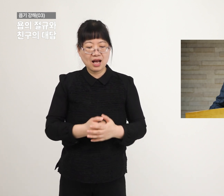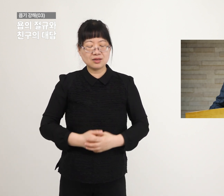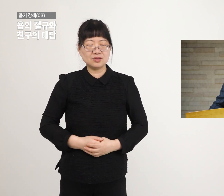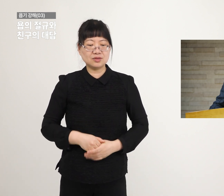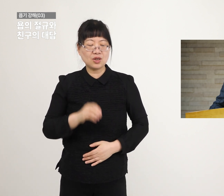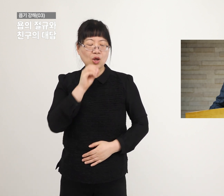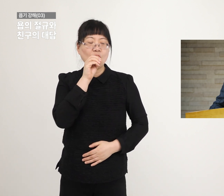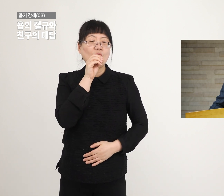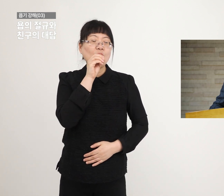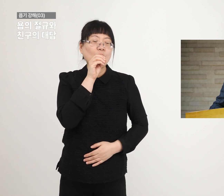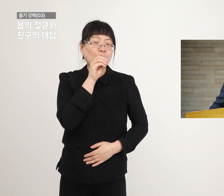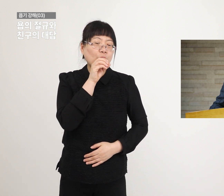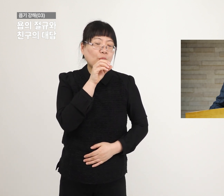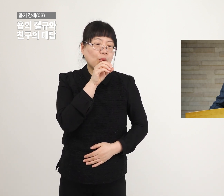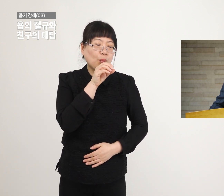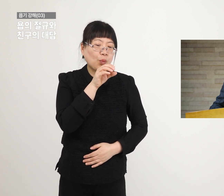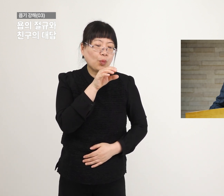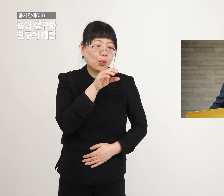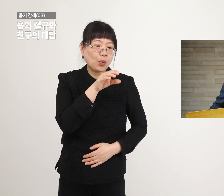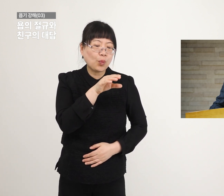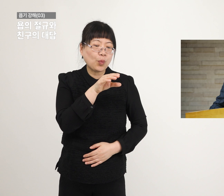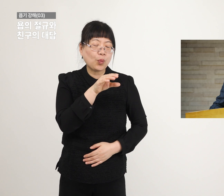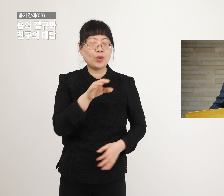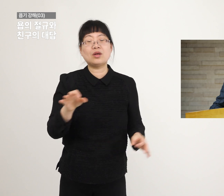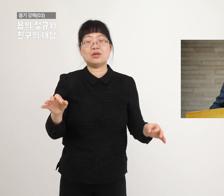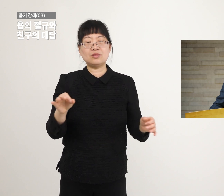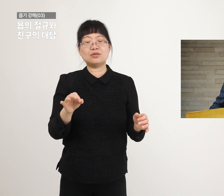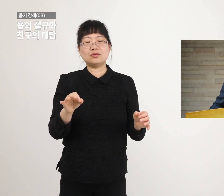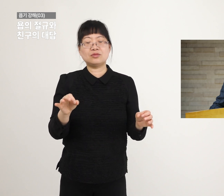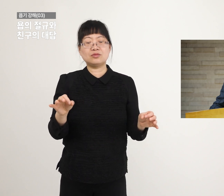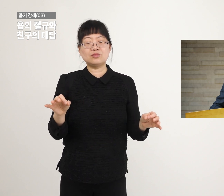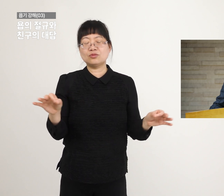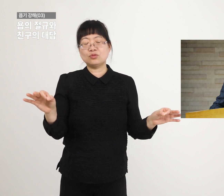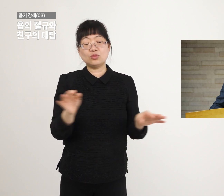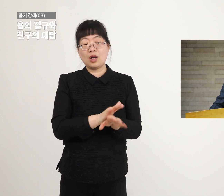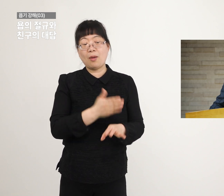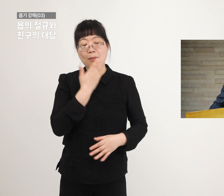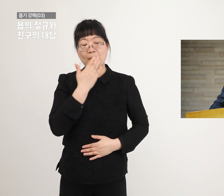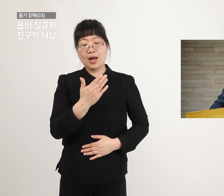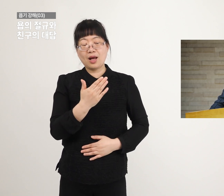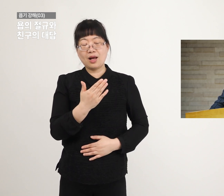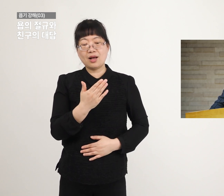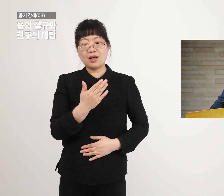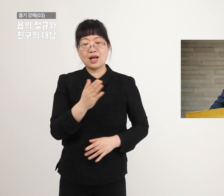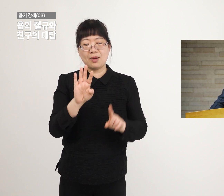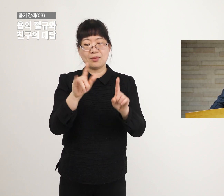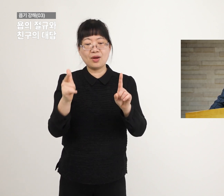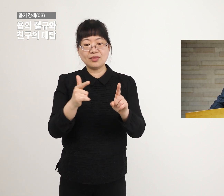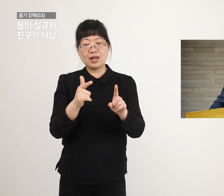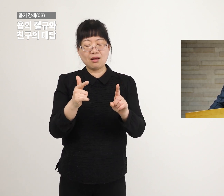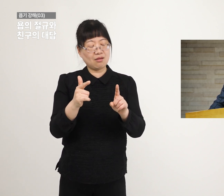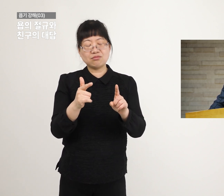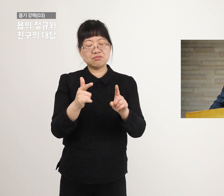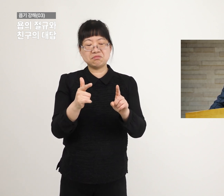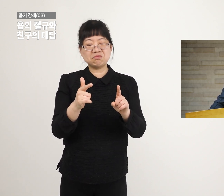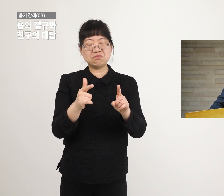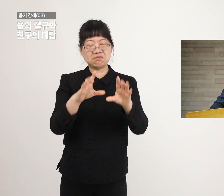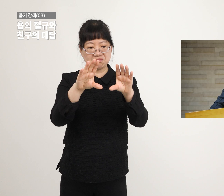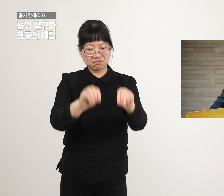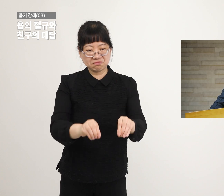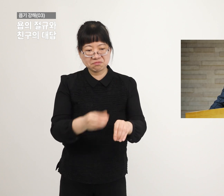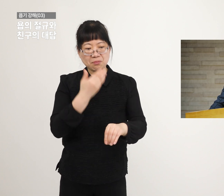입김으로도 다 불어 없앨 수 있고 단박에 해치울 수 있는 분이야.